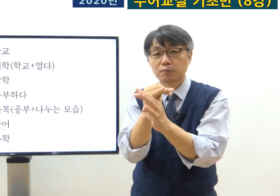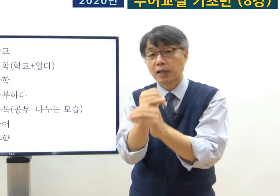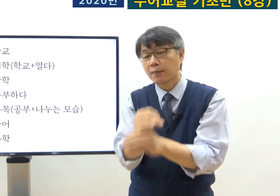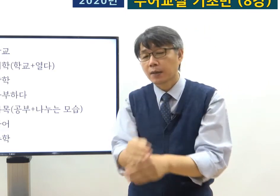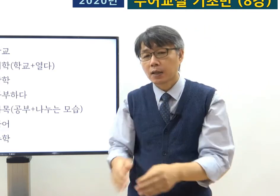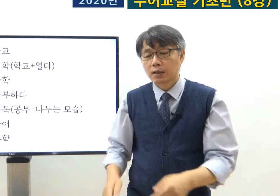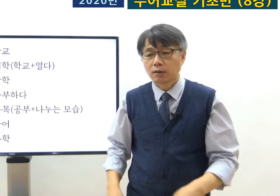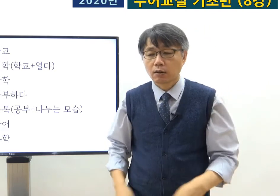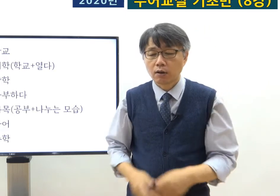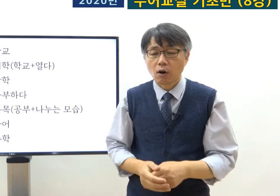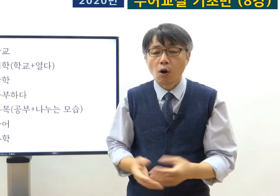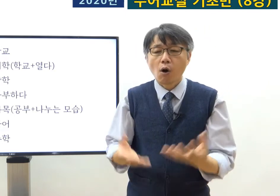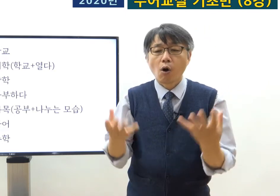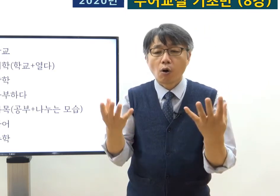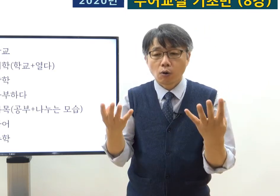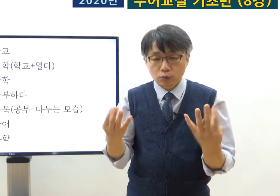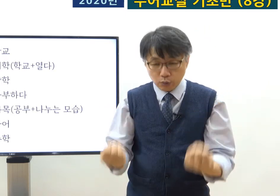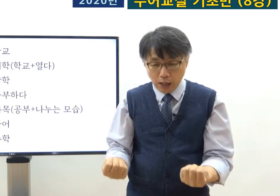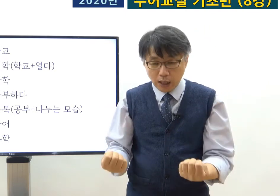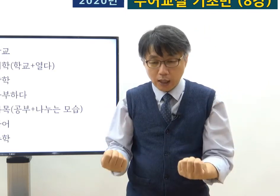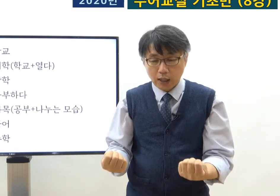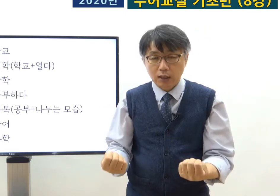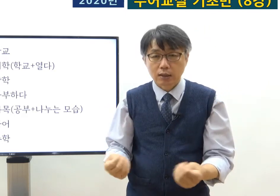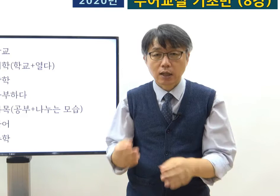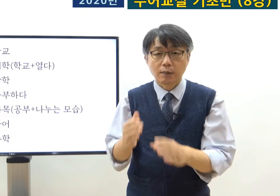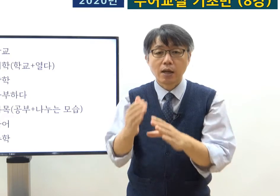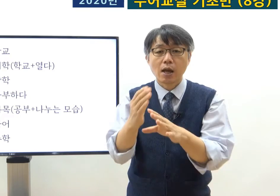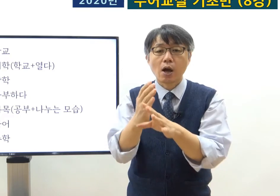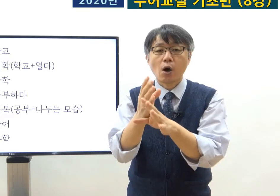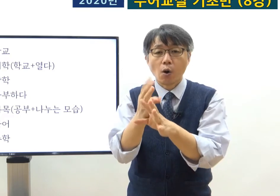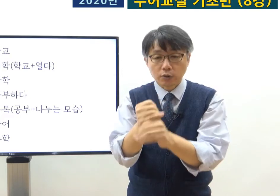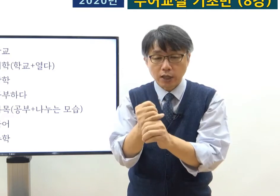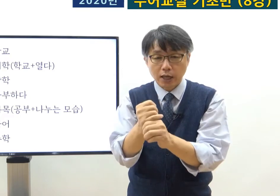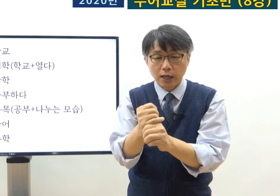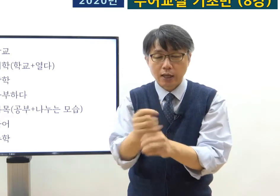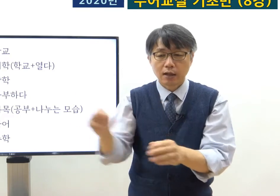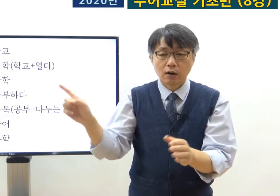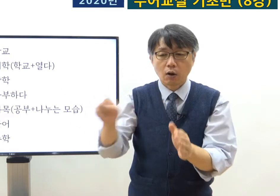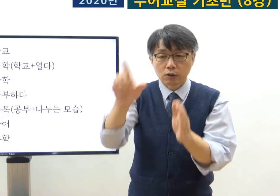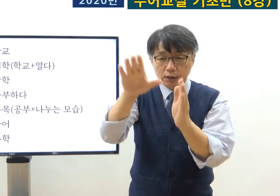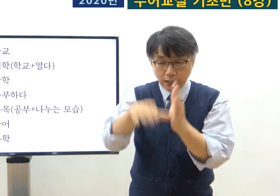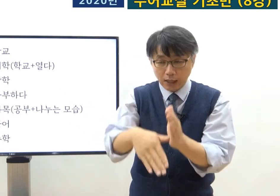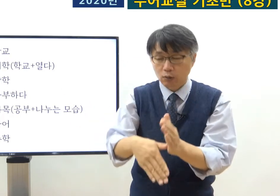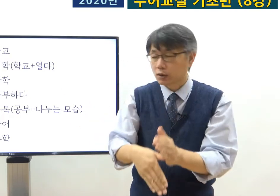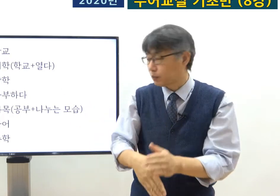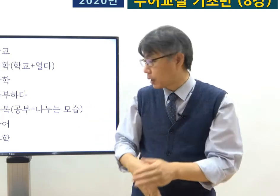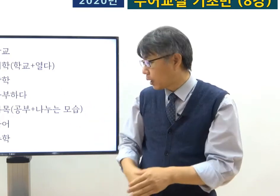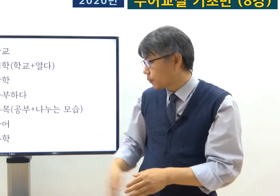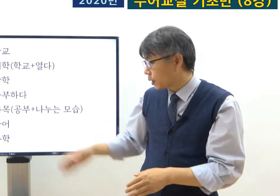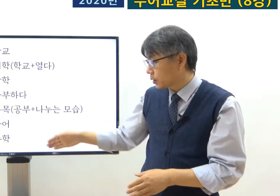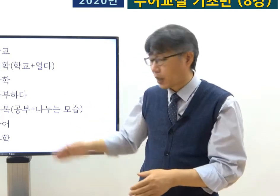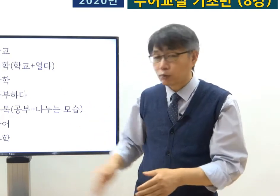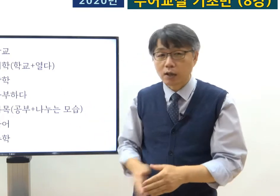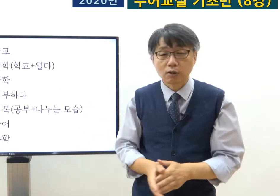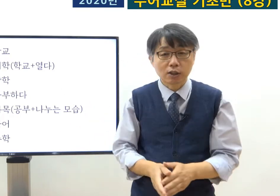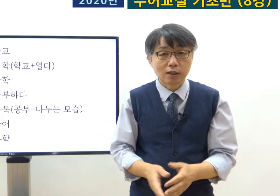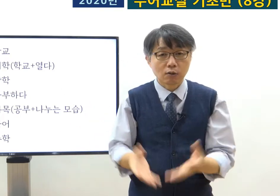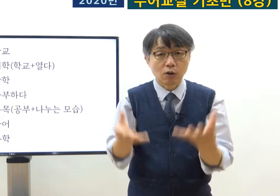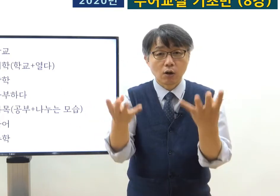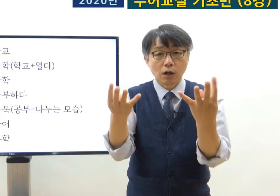씁니다. 그래서 수학 그 다음에 언제 어느 때 이렇게 씁니다. 자, 수학은 어떻게 한다고요?